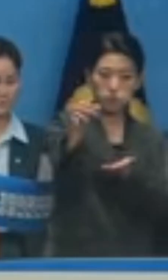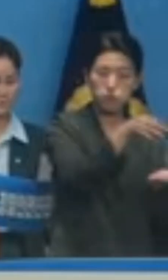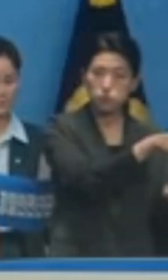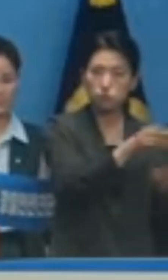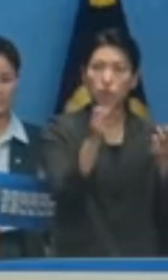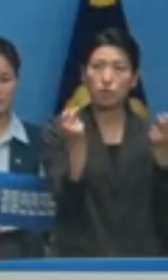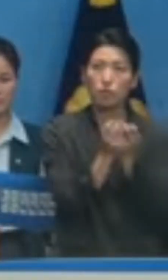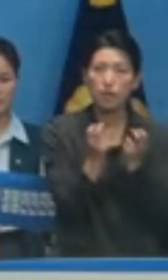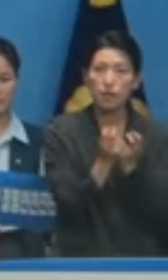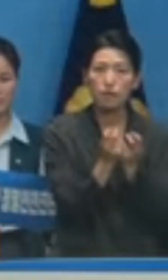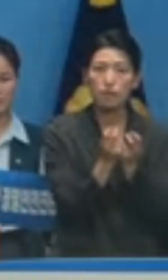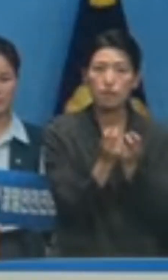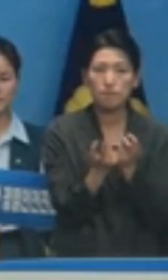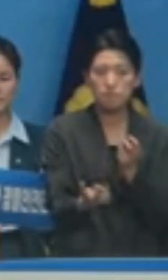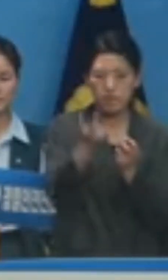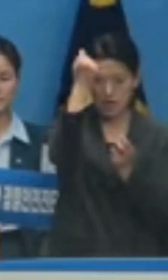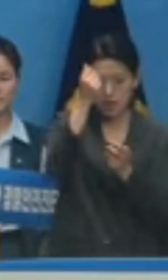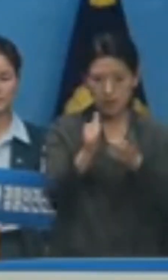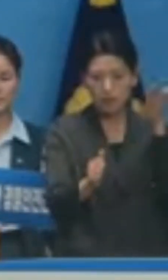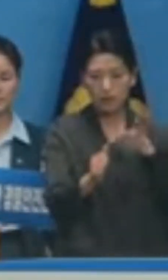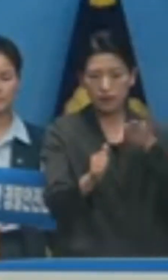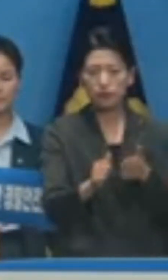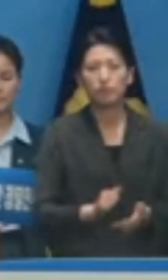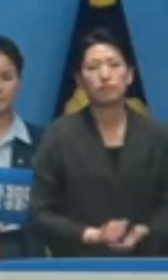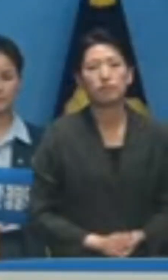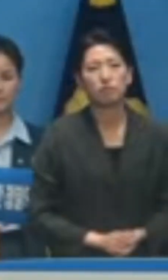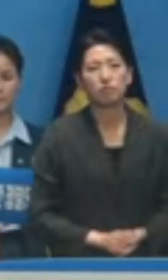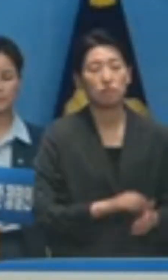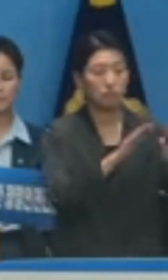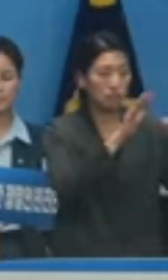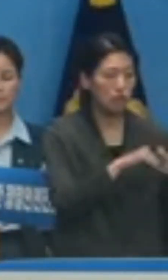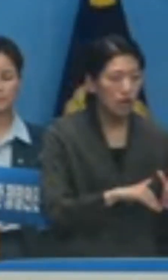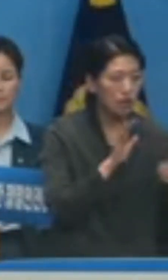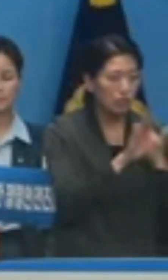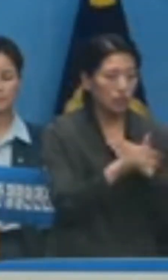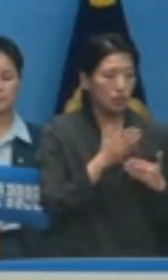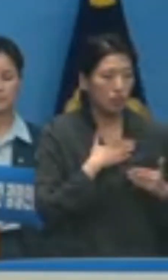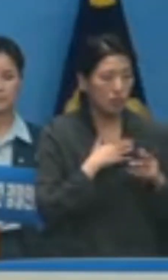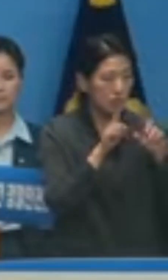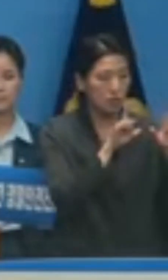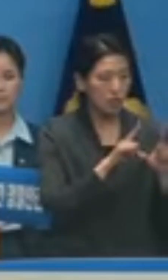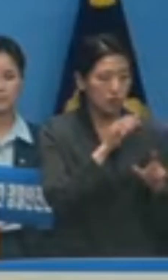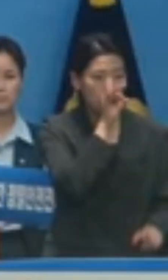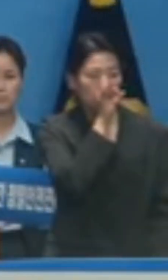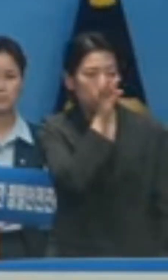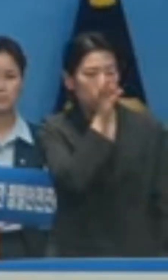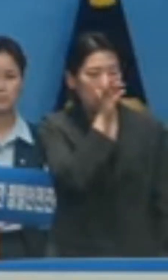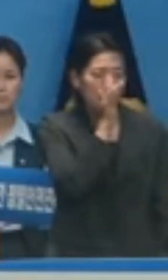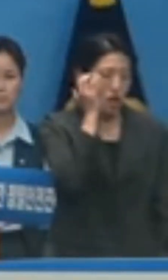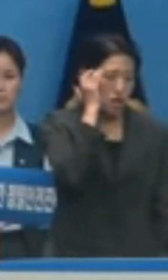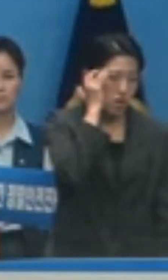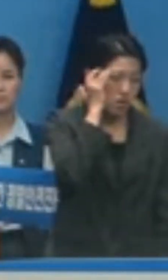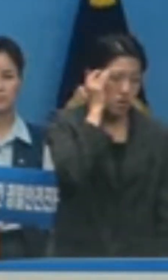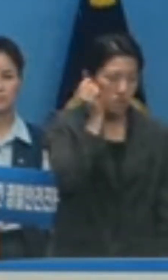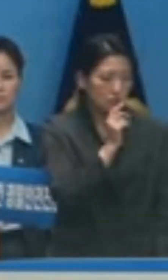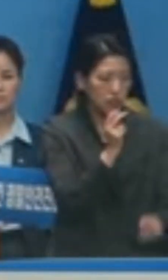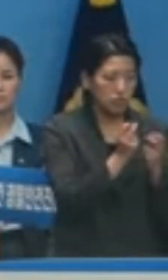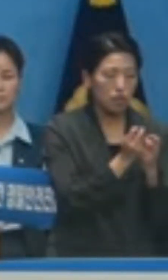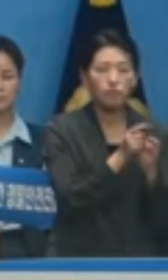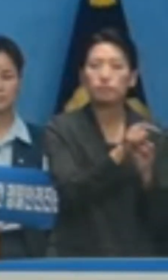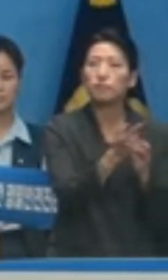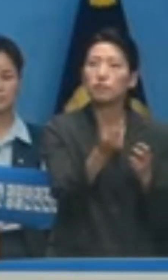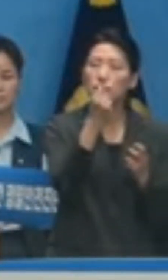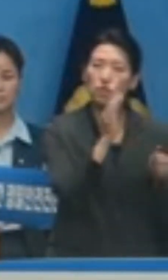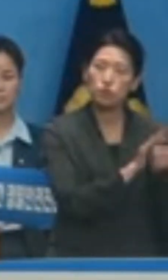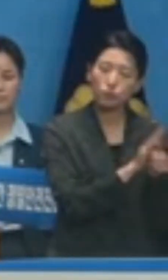대책을 마련해야 합니다. 사고로 무너진 일상을 하루빨리 회복할 수 있도록 적극적이고 신속한 조치를